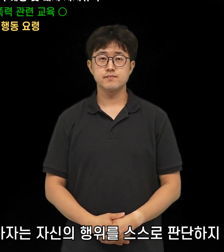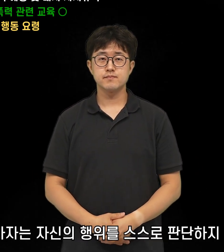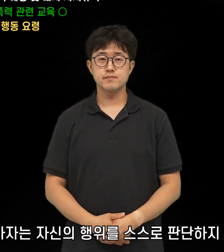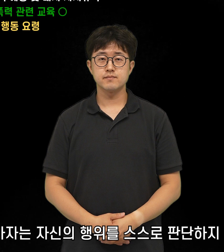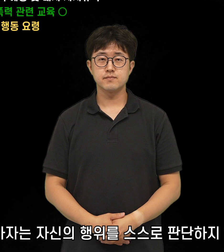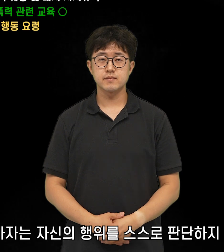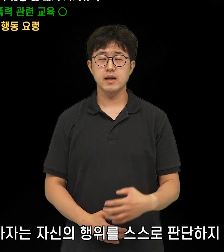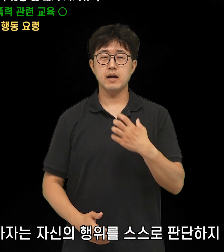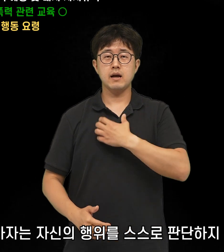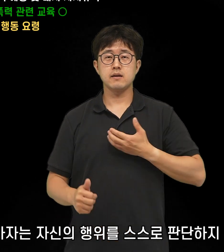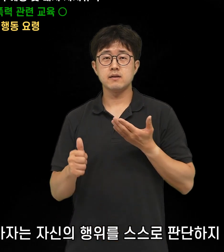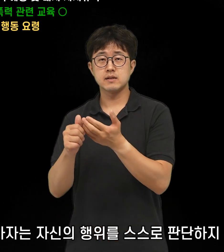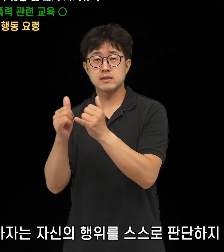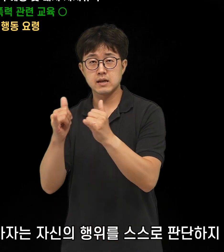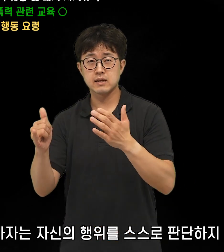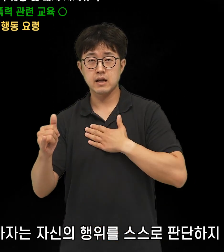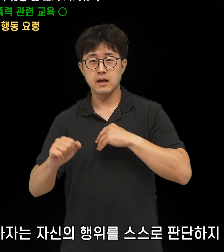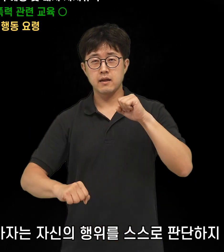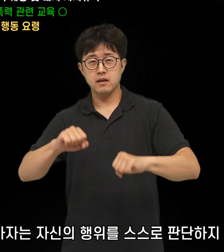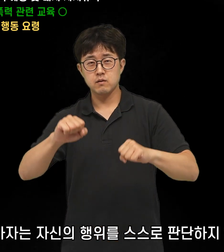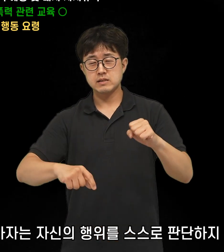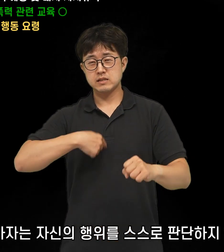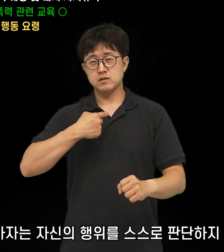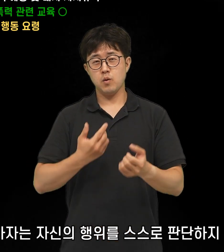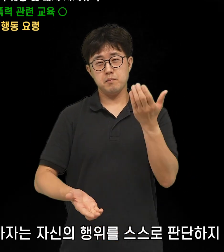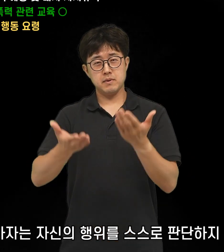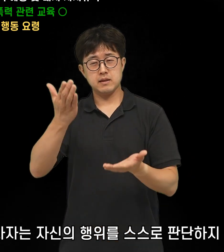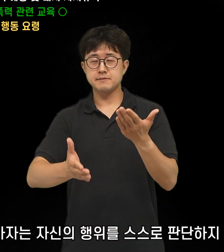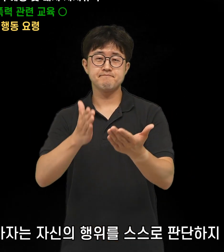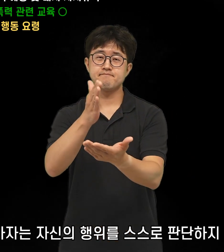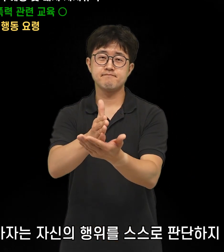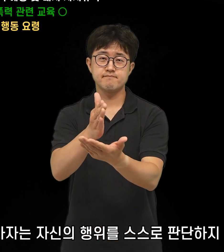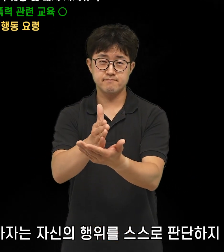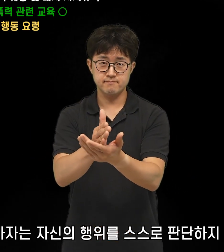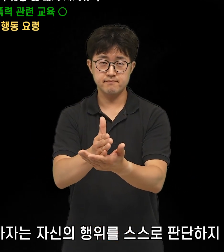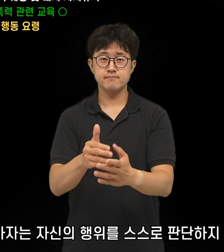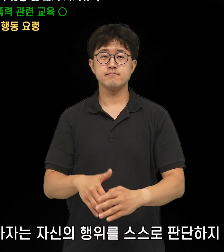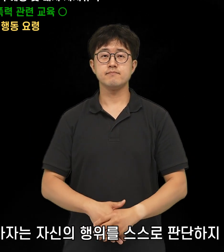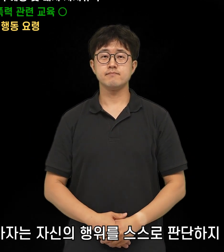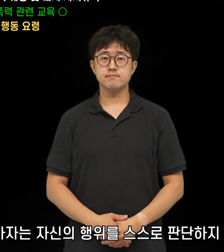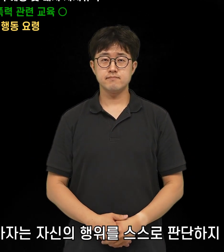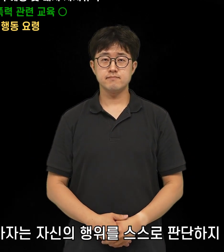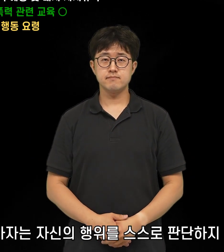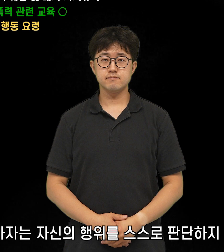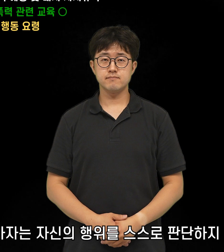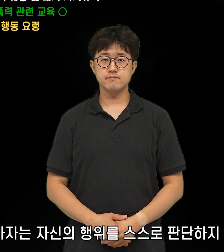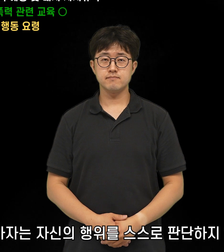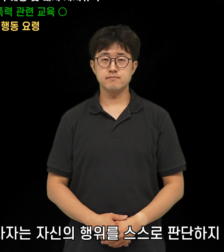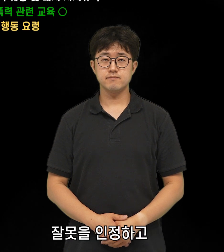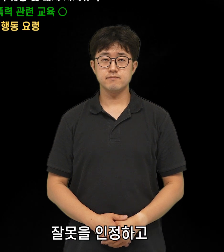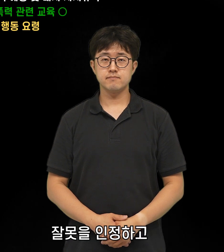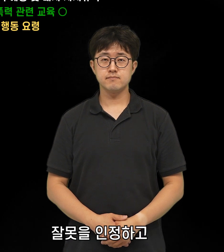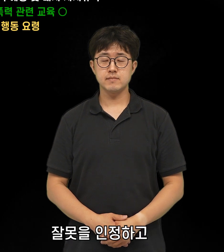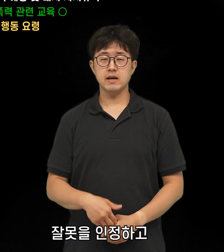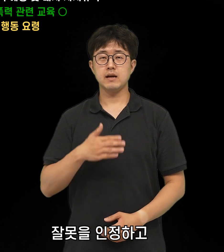4. 가해 당사자는 자신의 행위를 스스로 판단하지 않으며 잘못을